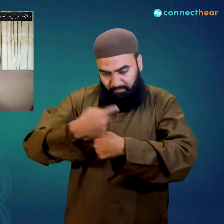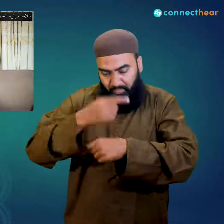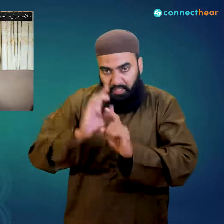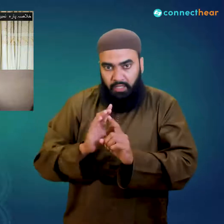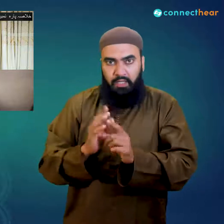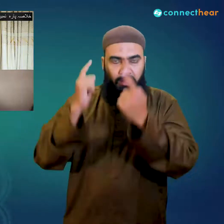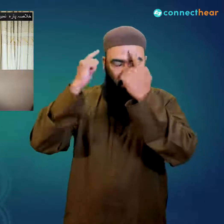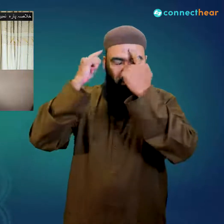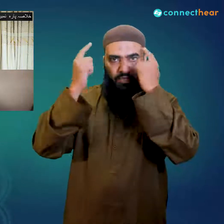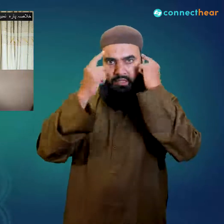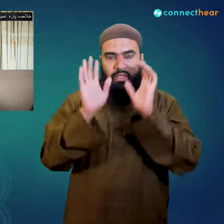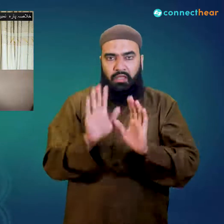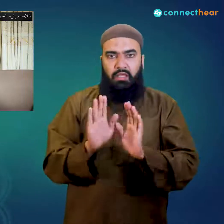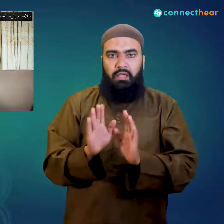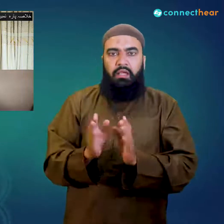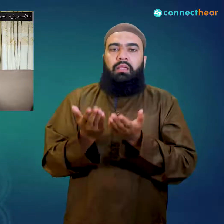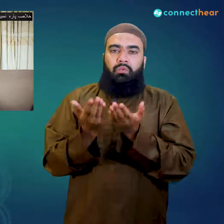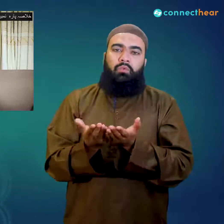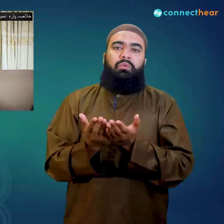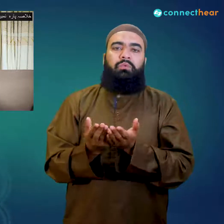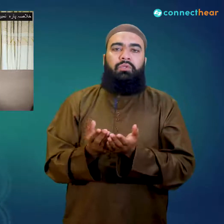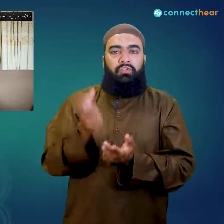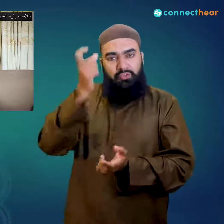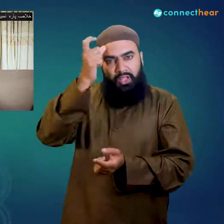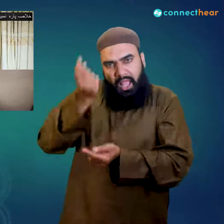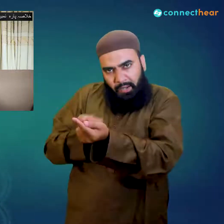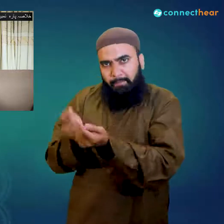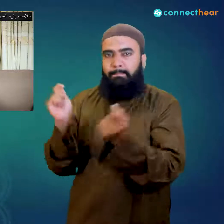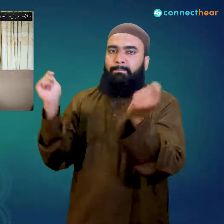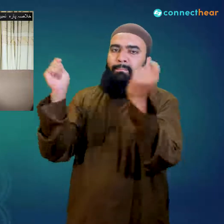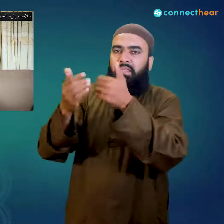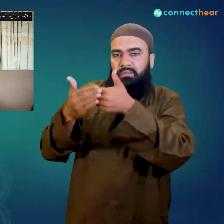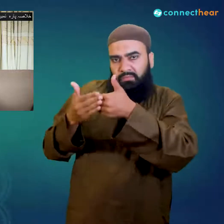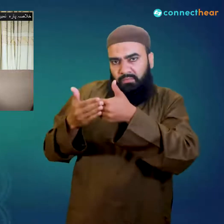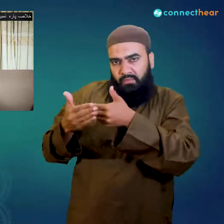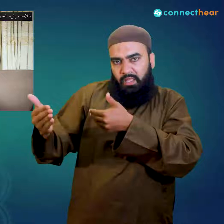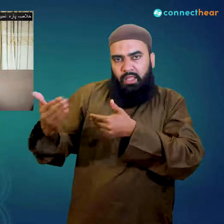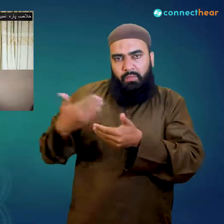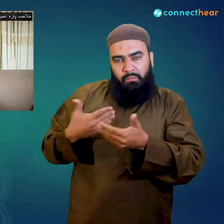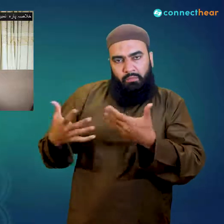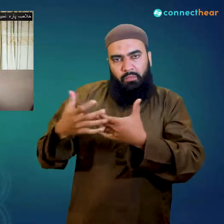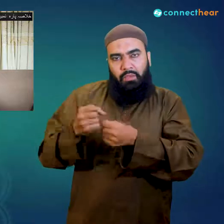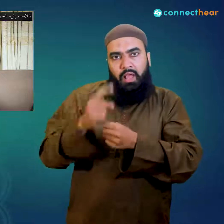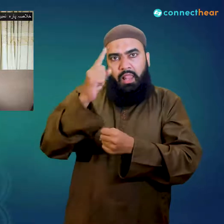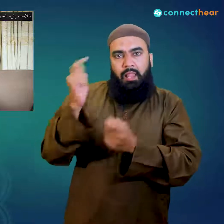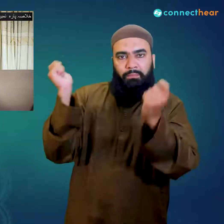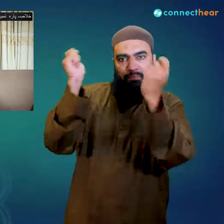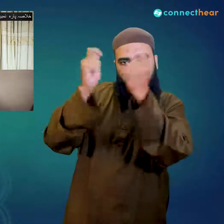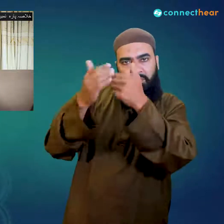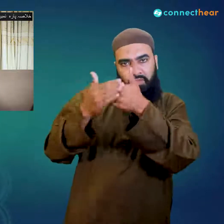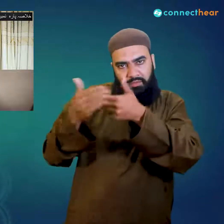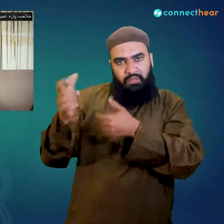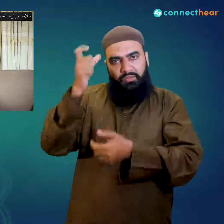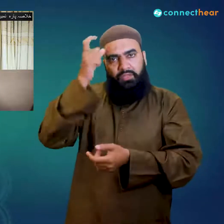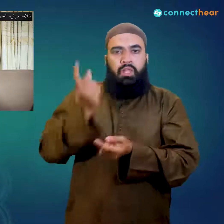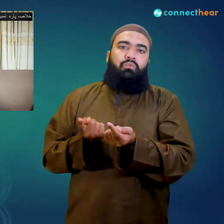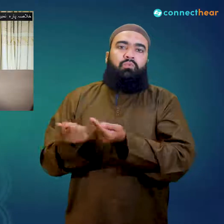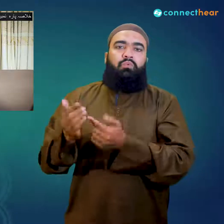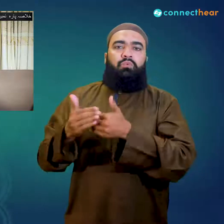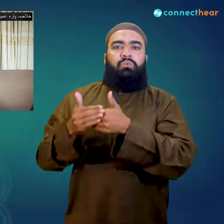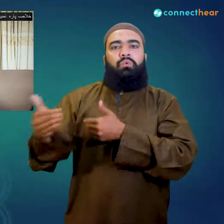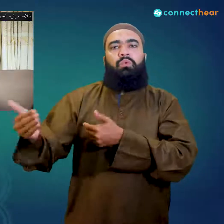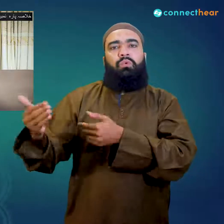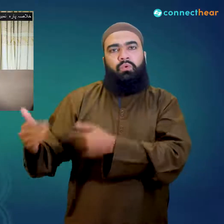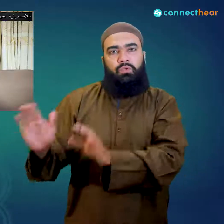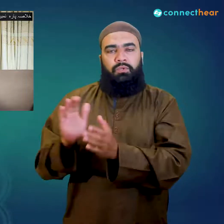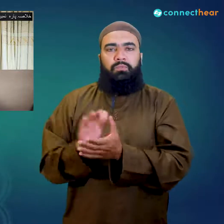حاصل کرنی ہے، لہذا شیطان کے وساوس سے اپنے آپ کو دور کر کے اللہ کی پناہ میں لے لیا جائے اور اس